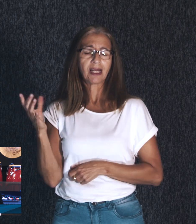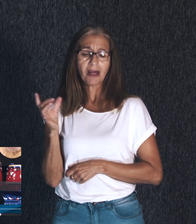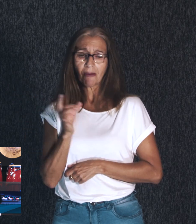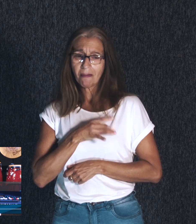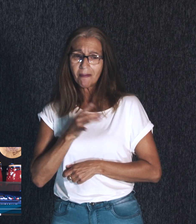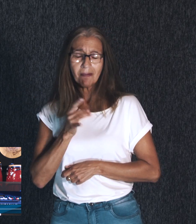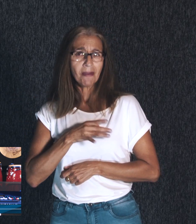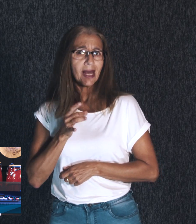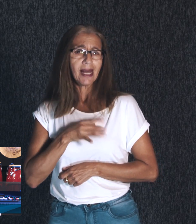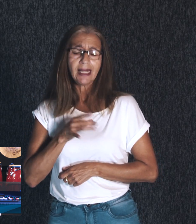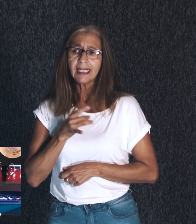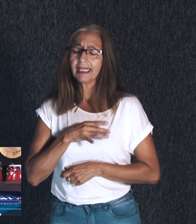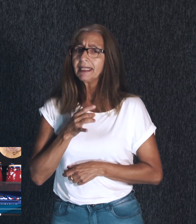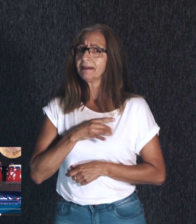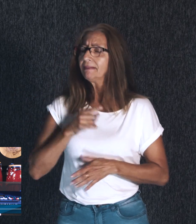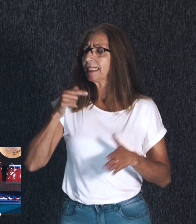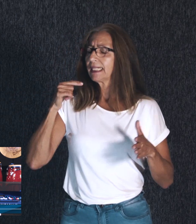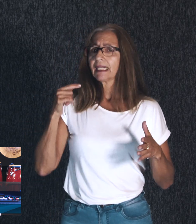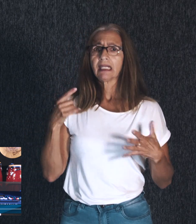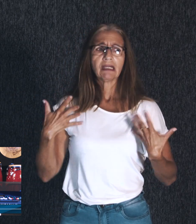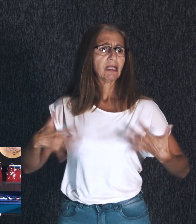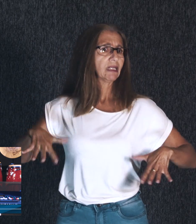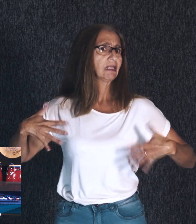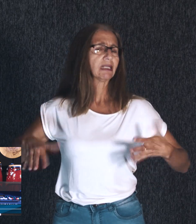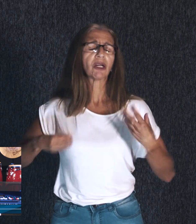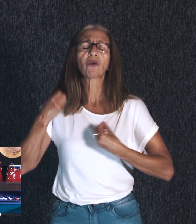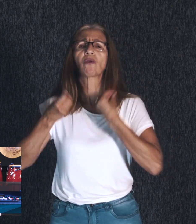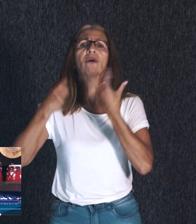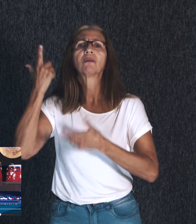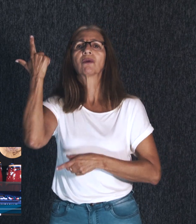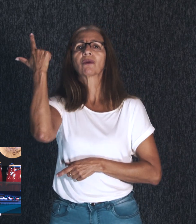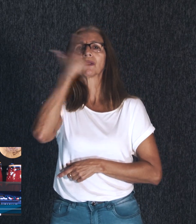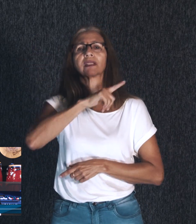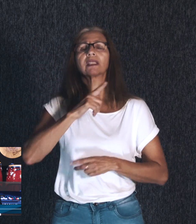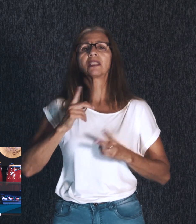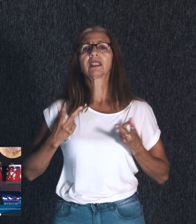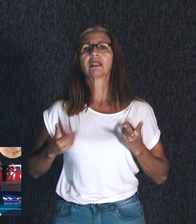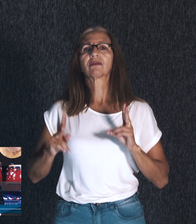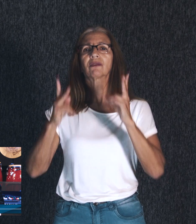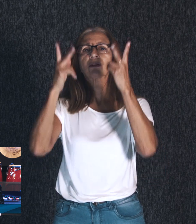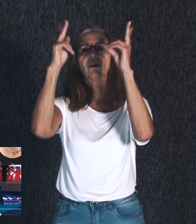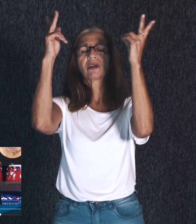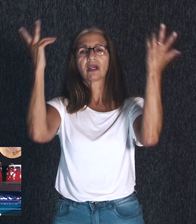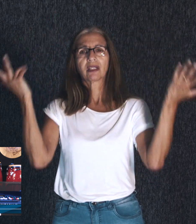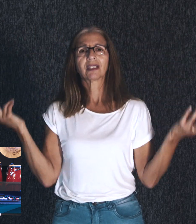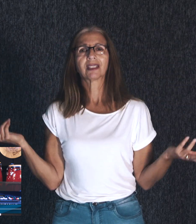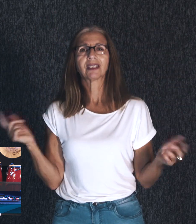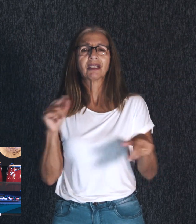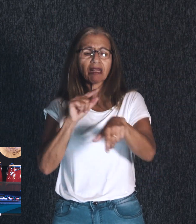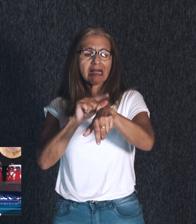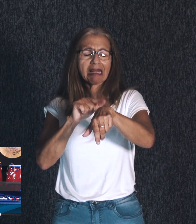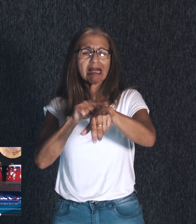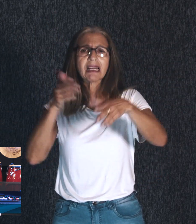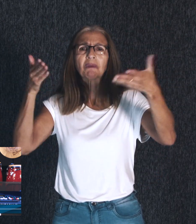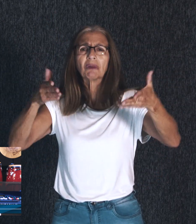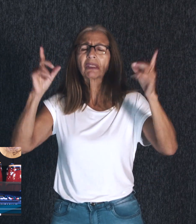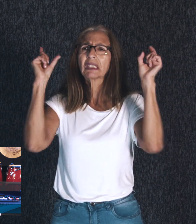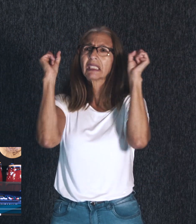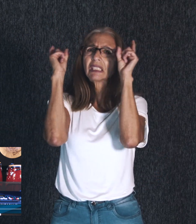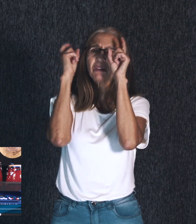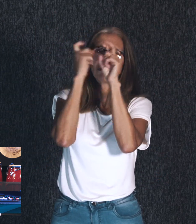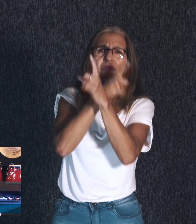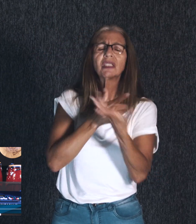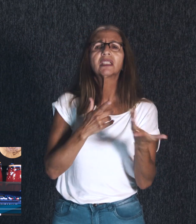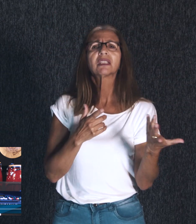com um coração cheio de esperança e coragem? E é sobre isso que a gente vai conversar. Qual é o antídoto? Qual é o